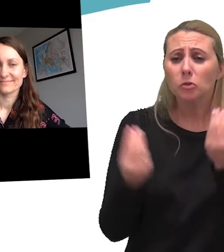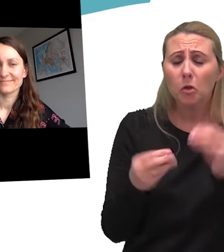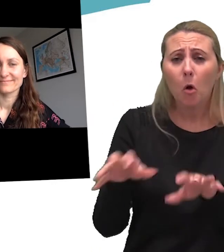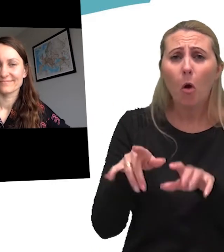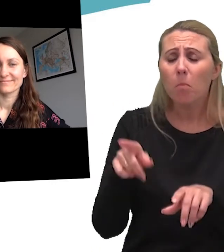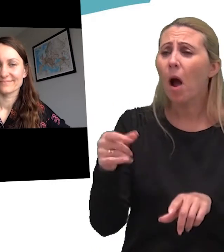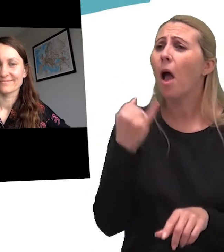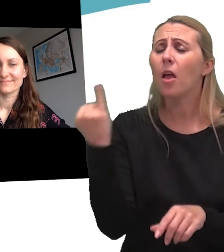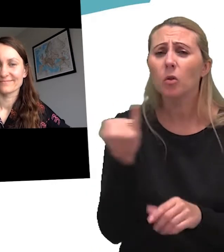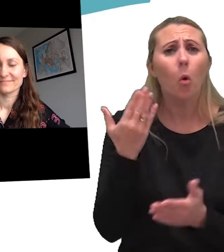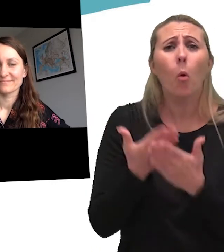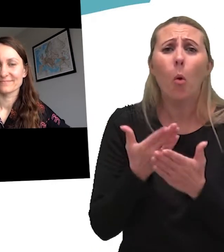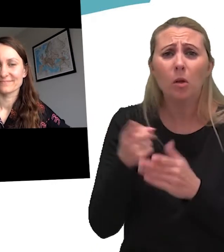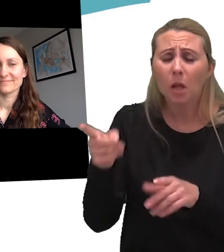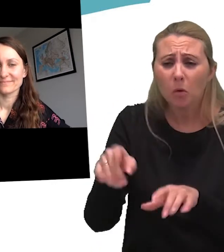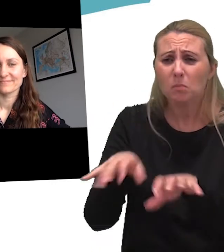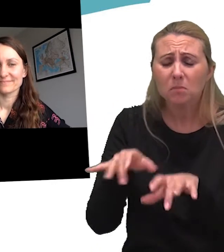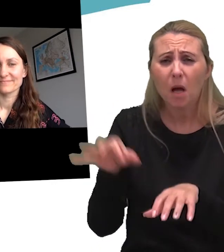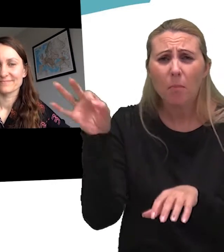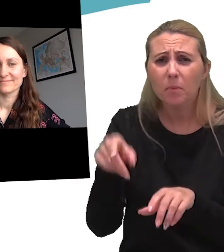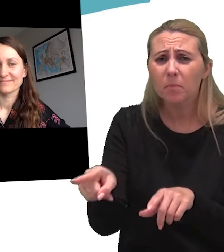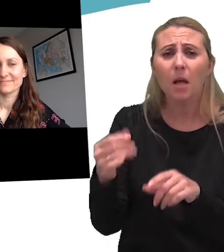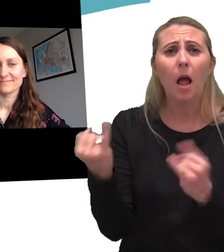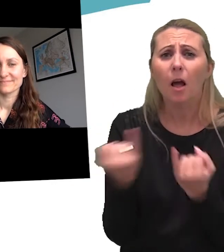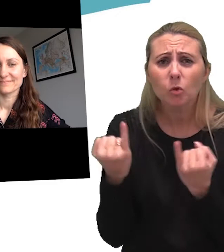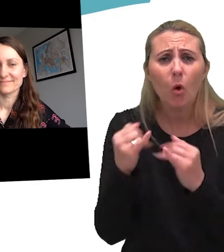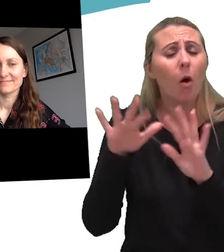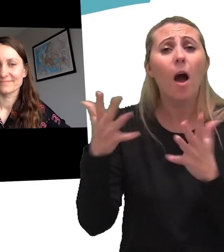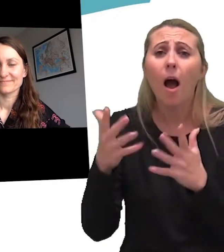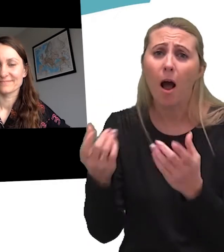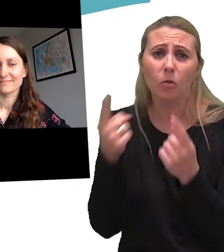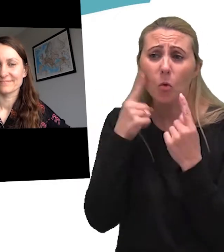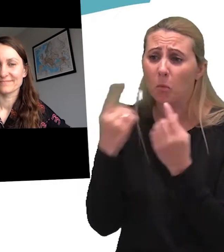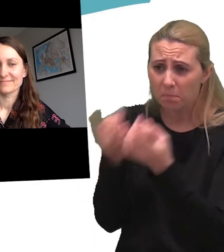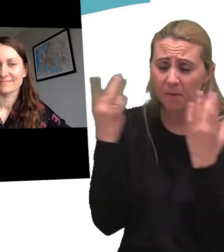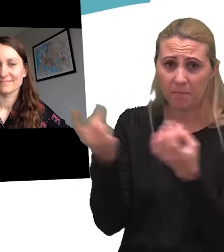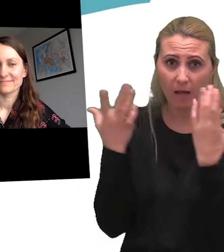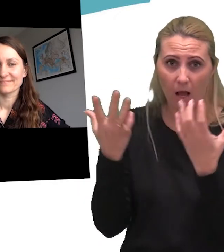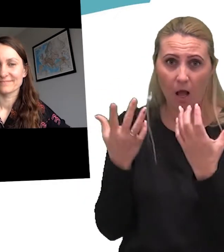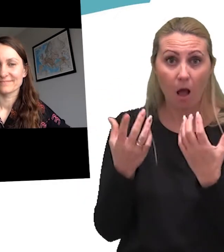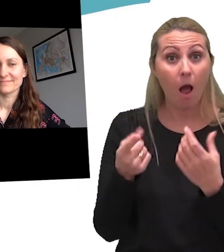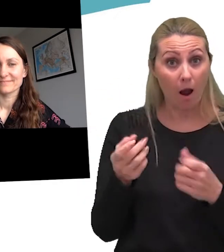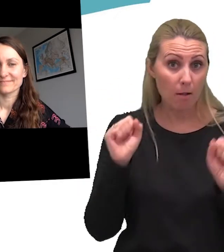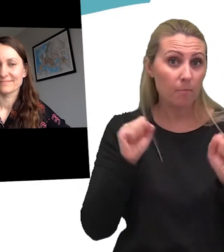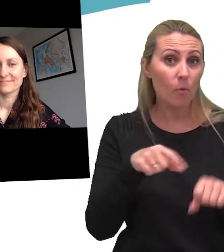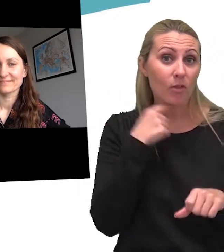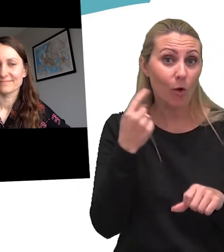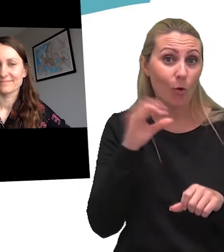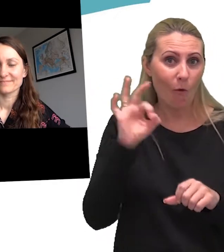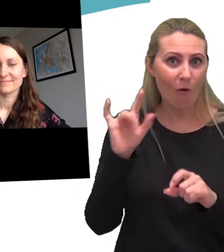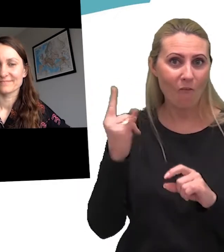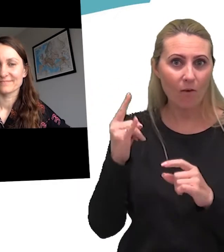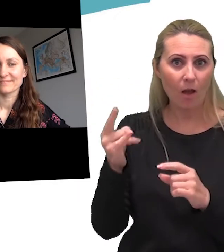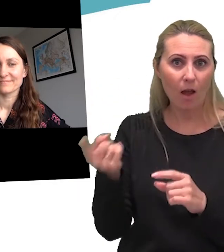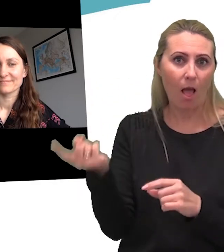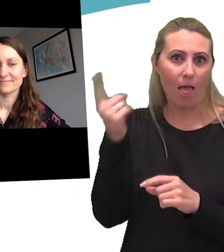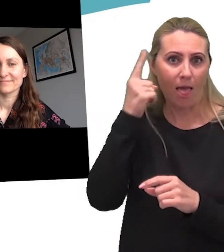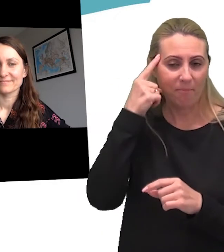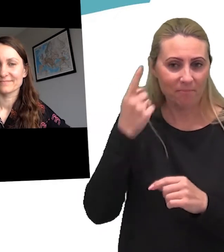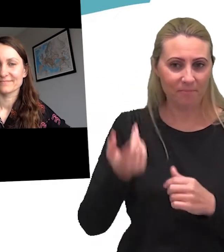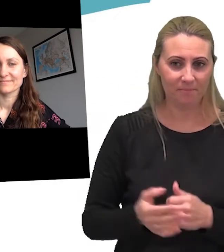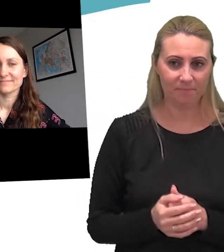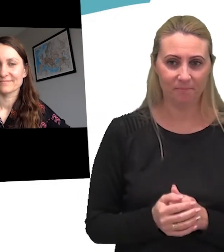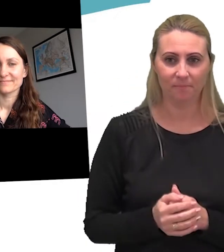ten traukia, kodėl jis ten būna, tai apie savo vaiką daug daugiau sužinosit. Tai va tas laikas turėtų būti